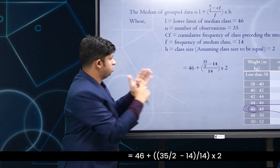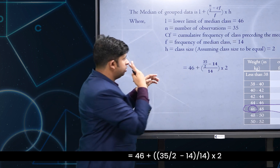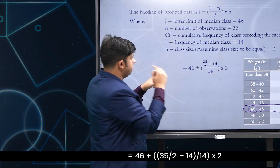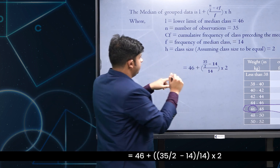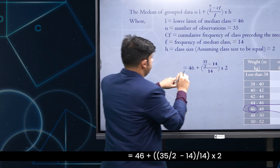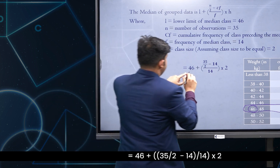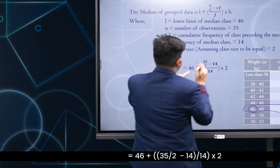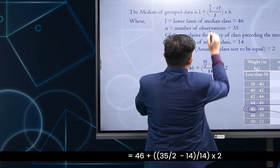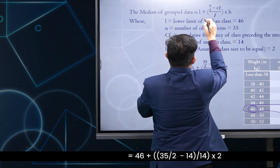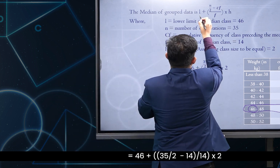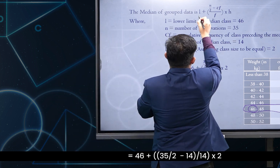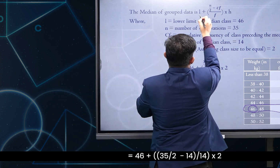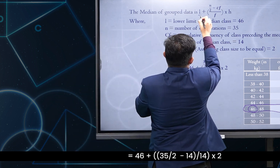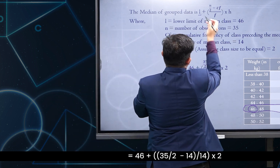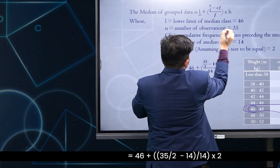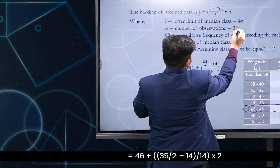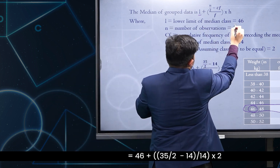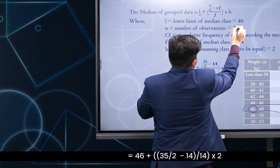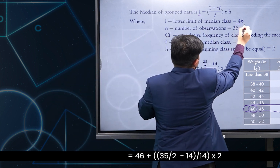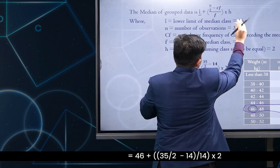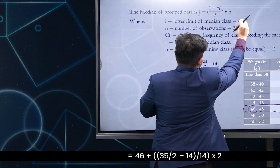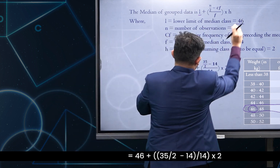46 + 35/2 -